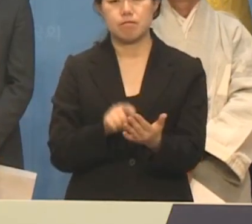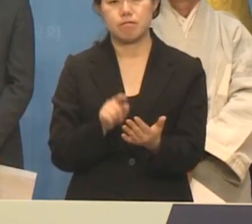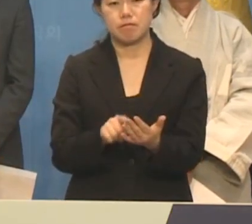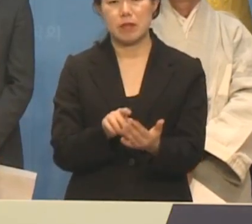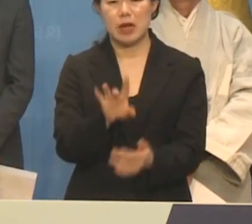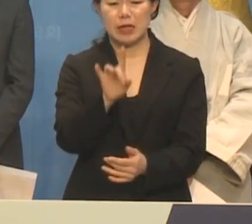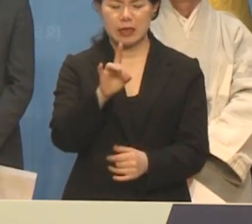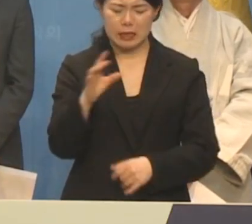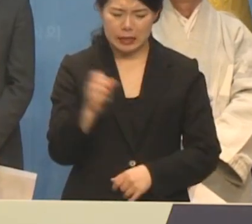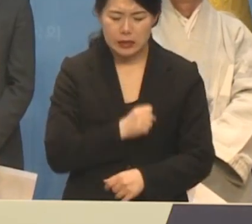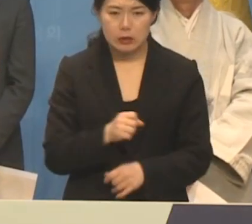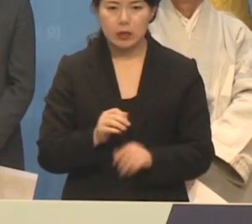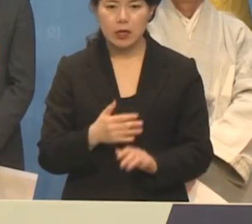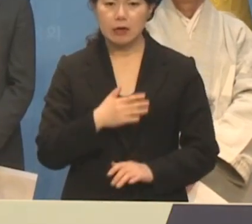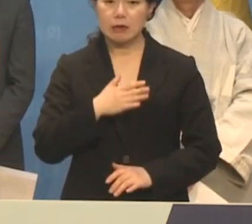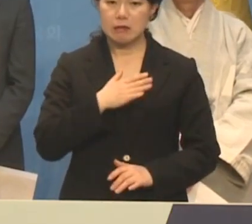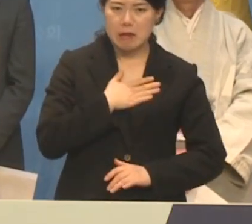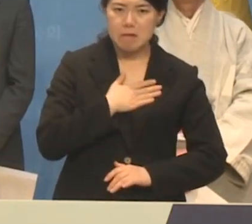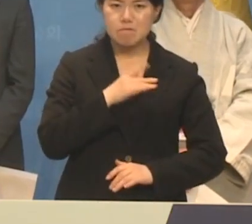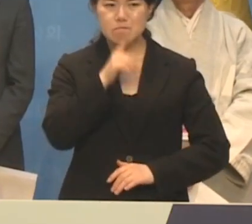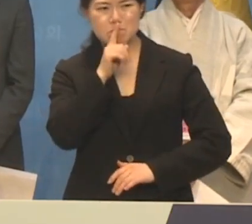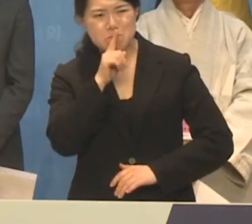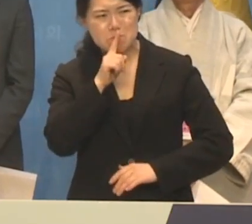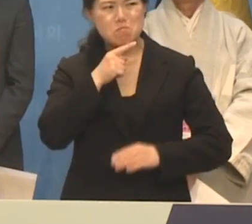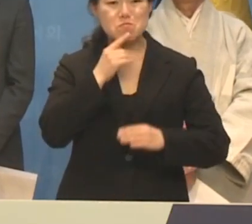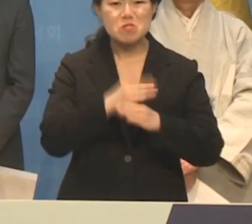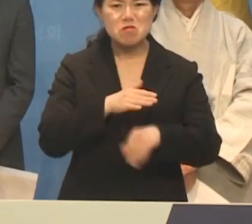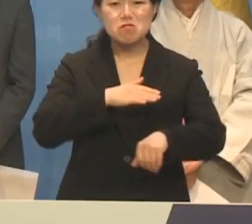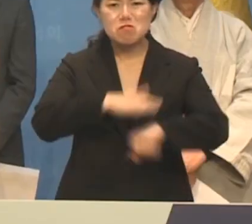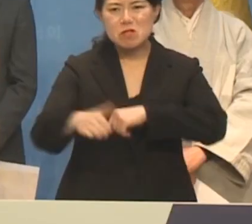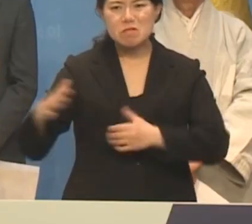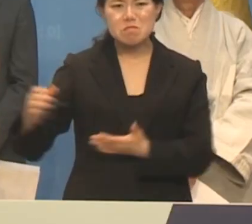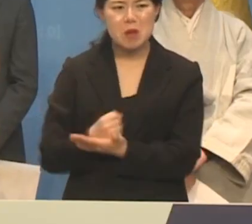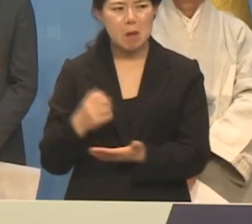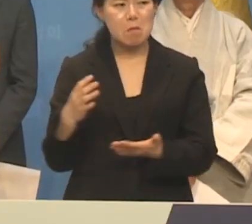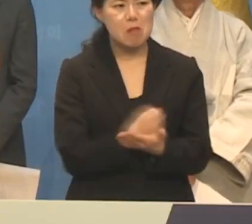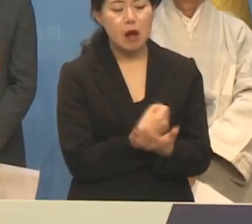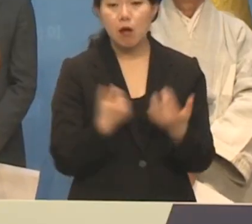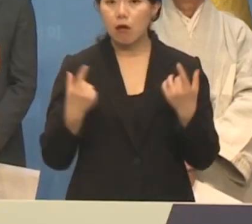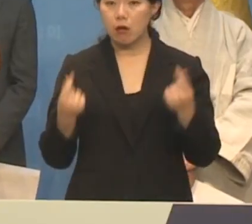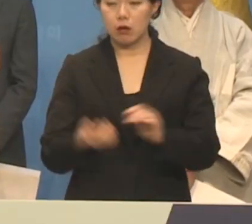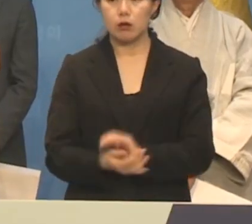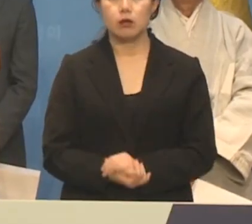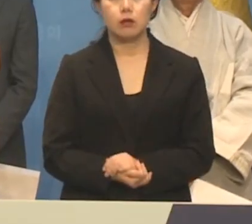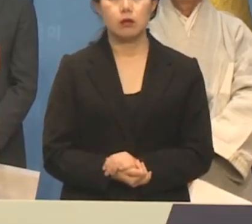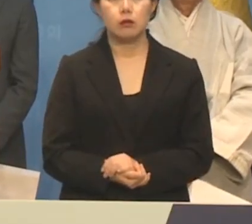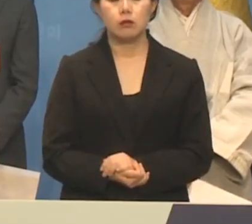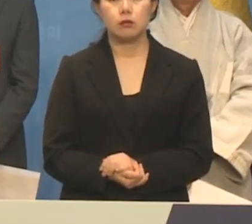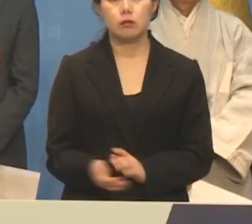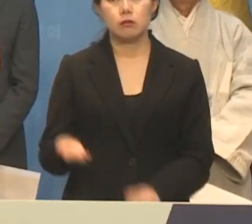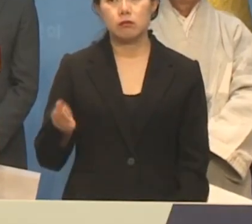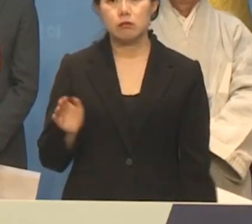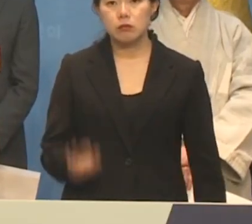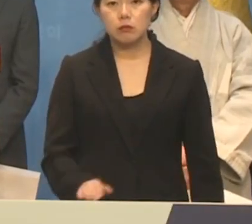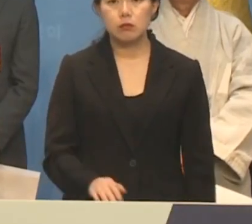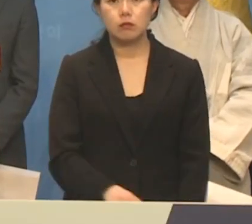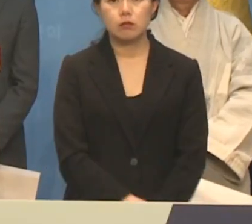바탕 위에서 자기 주장들을 민주주의적으로 펼쳐가면서 살자, 이거 아닙니까? 근데 이